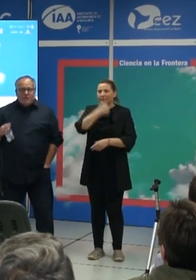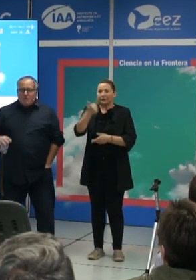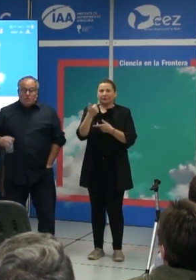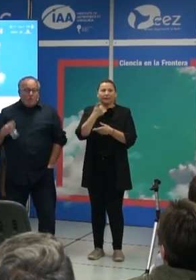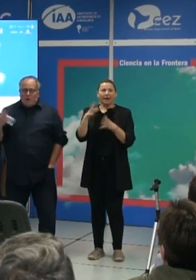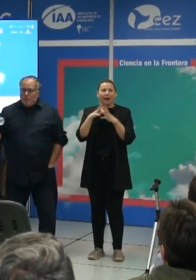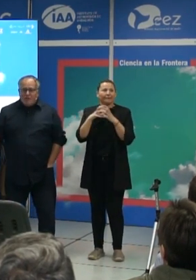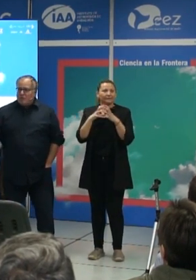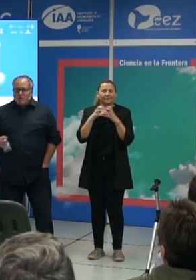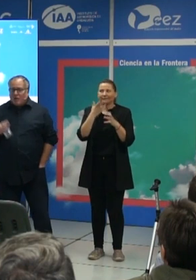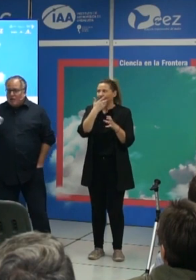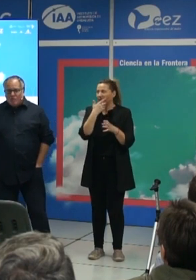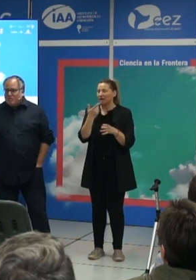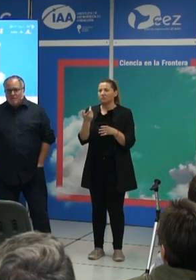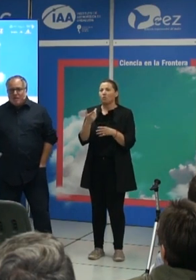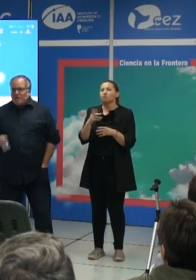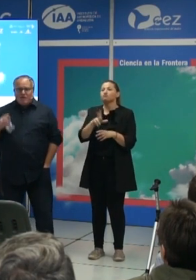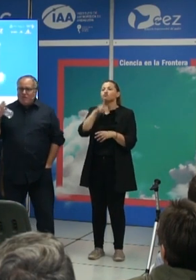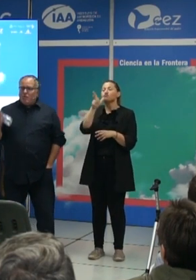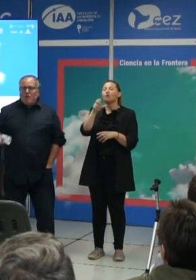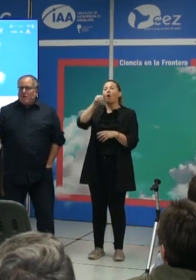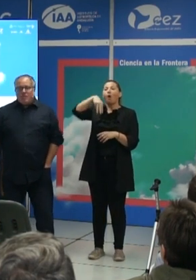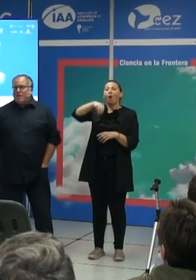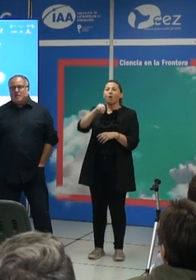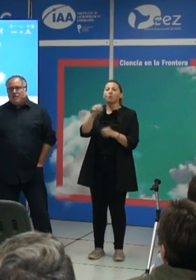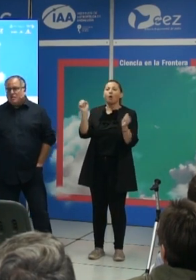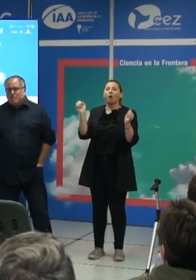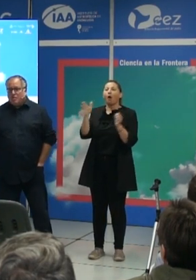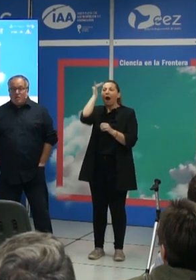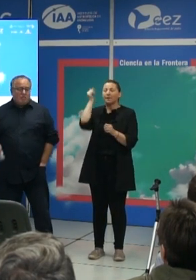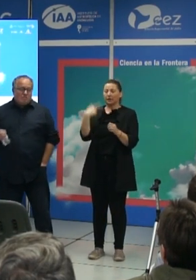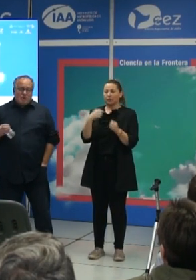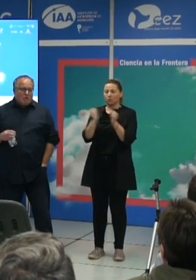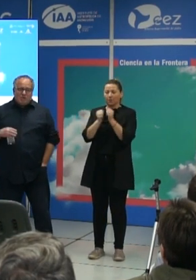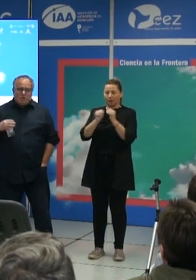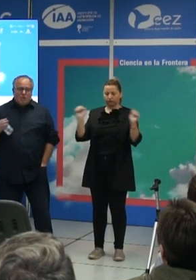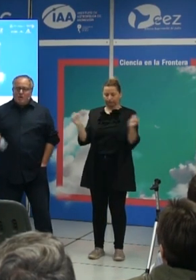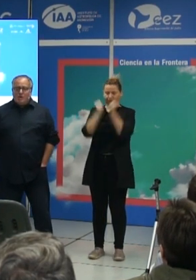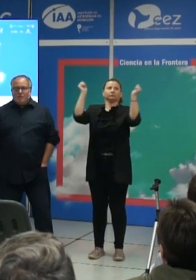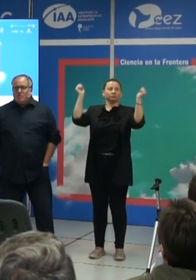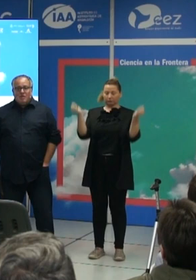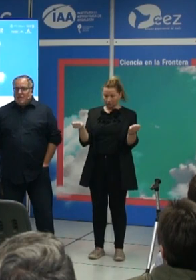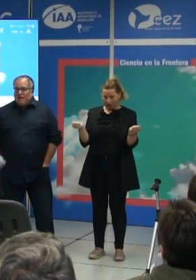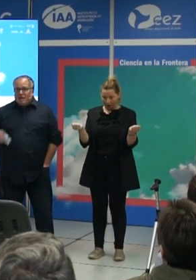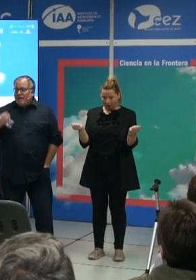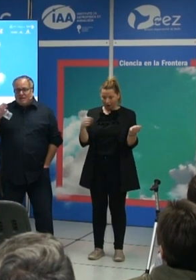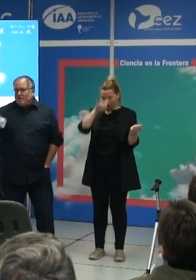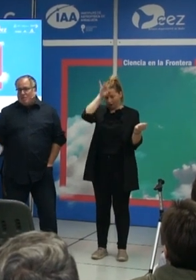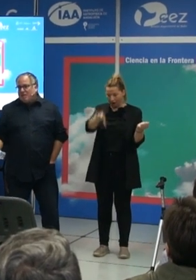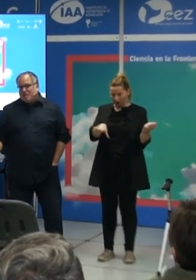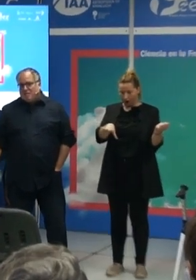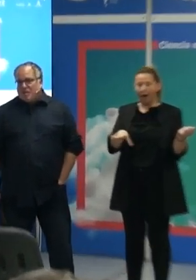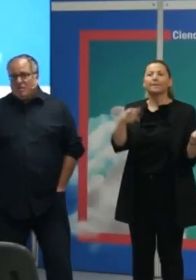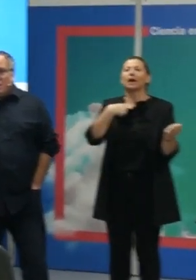un homo hábilis no sé cómo decide golpear una piedra y sale eso pero yo creo que es como el querer